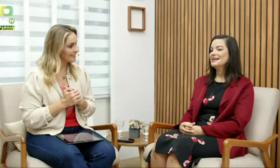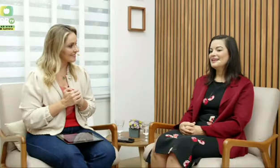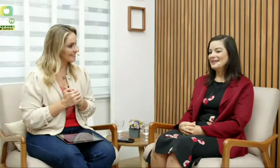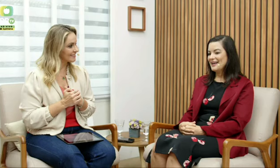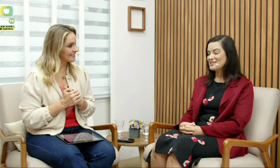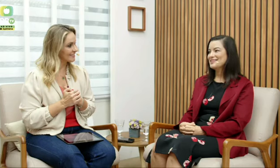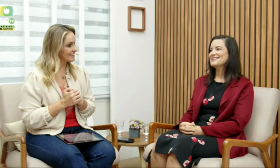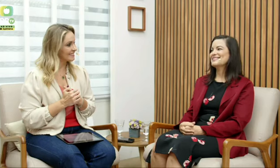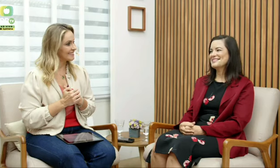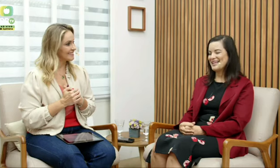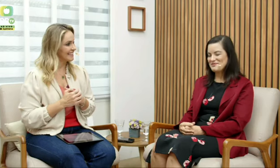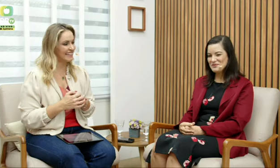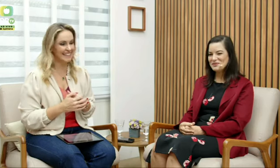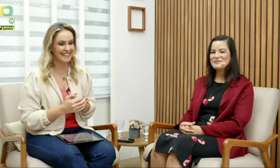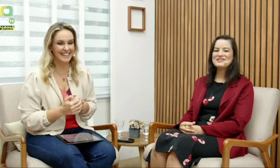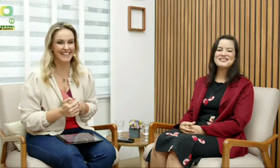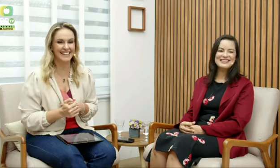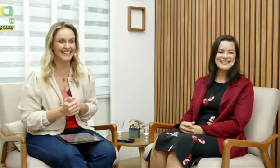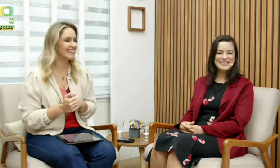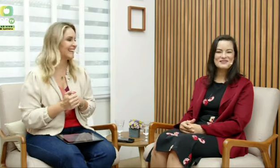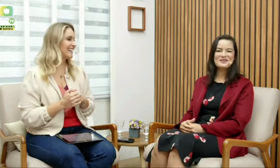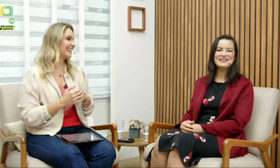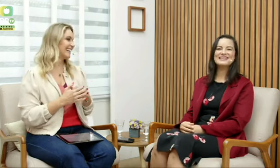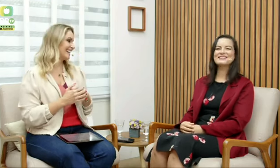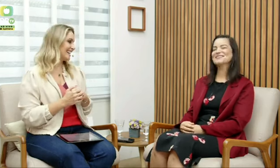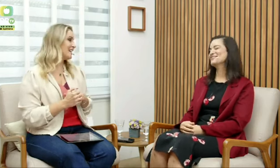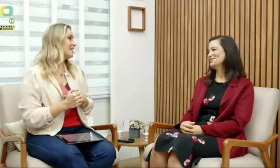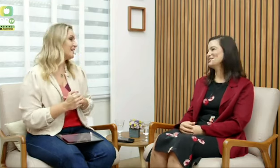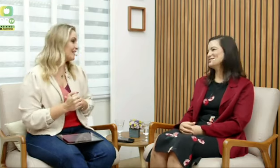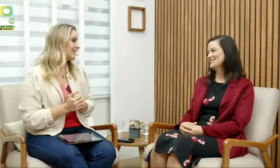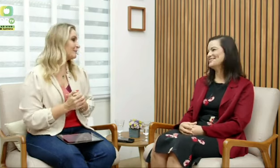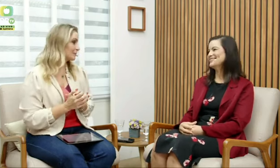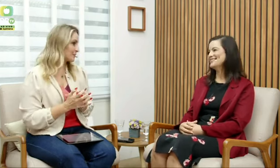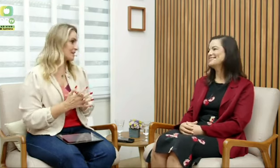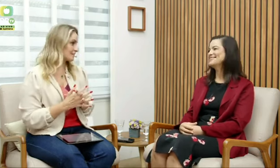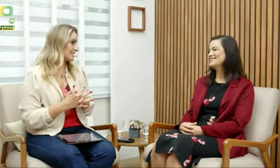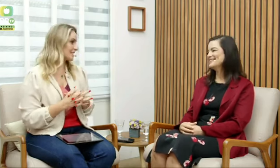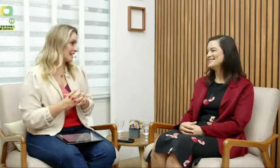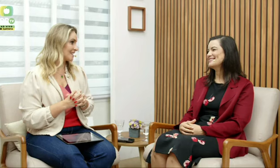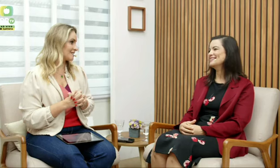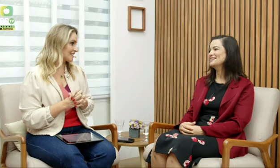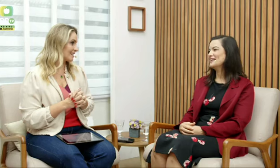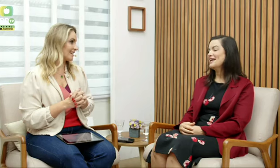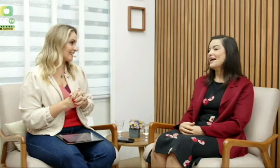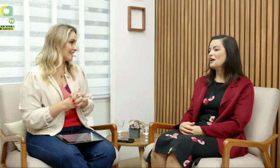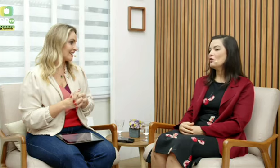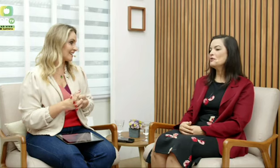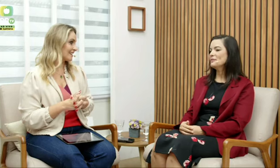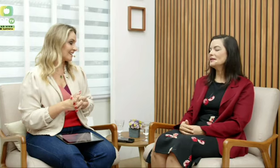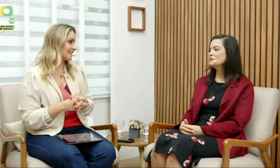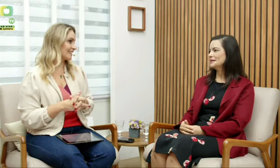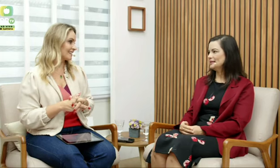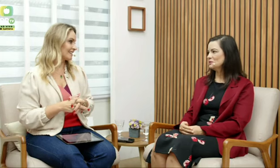aprender? As crianças têm muito mais facilidade para aprender do que os adultos. Sim. Muito mais facilidade. Sim. É como aprender uma